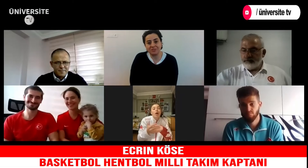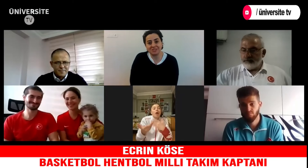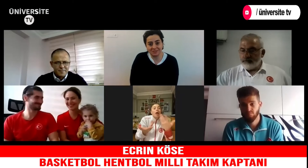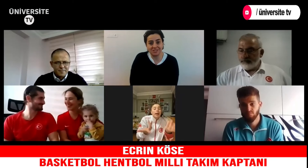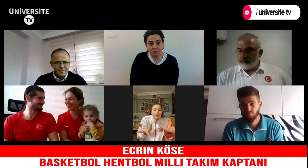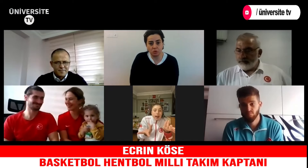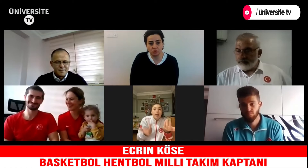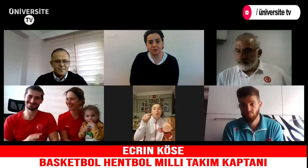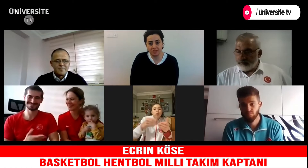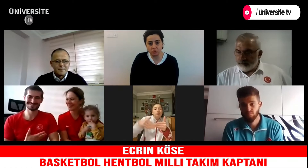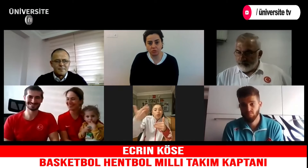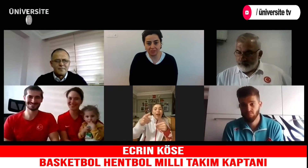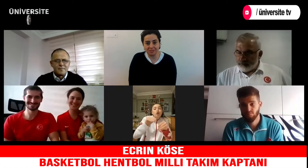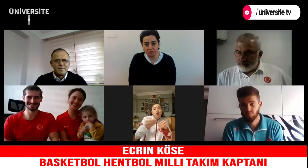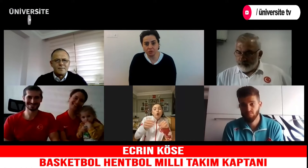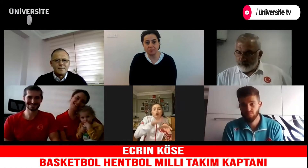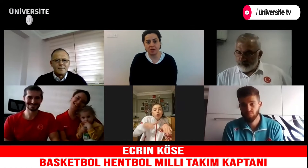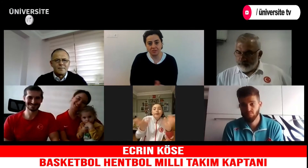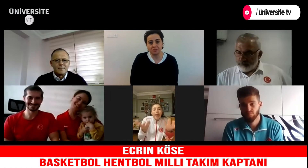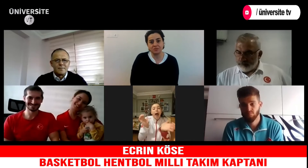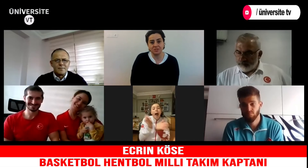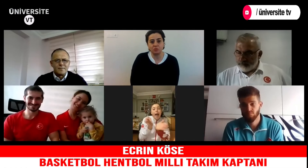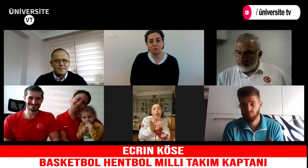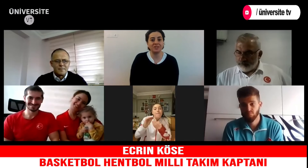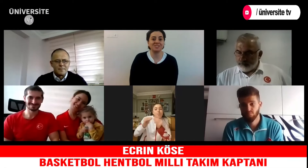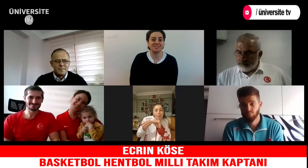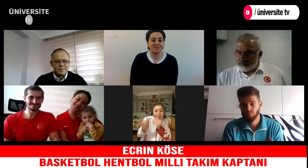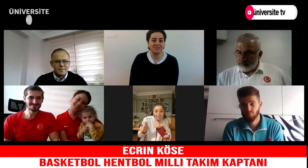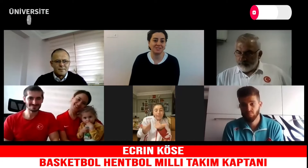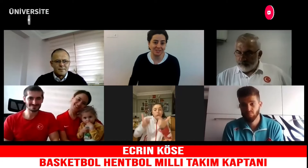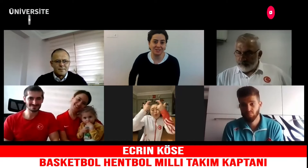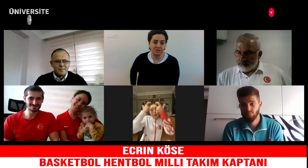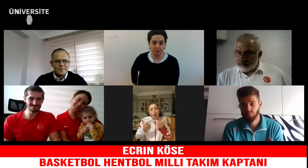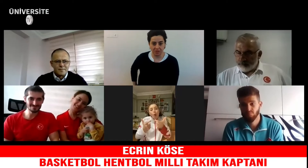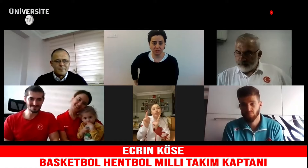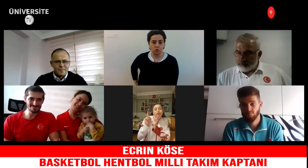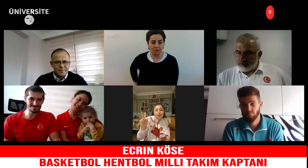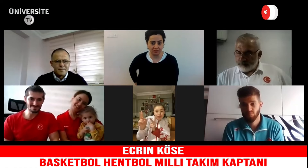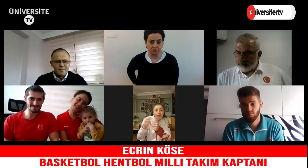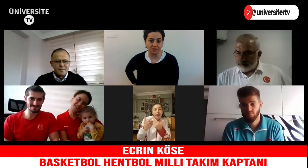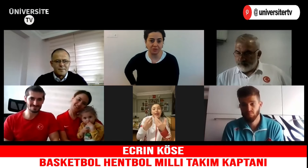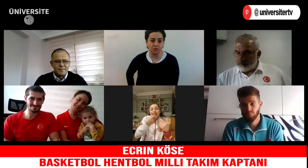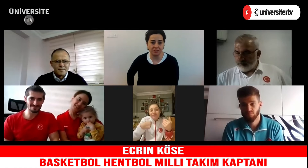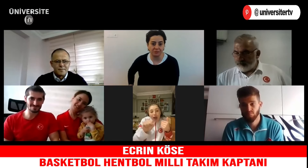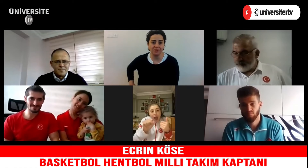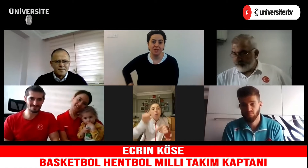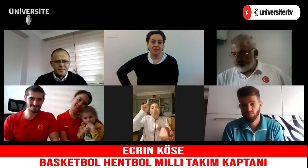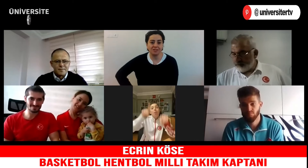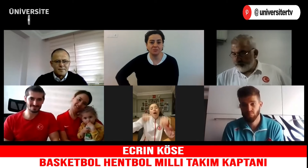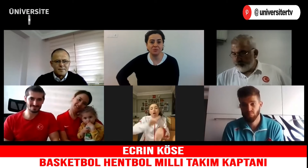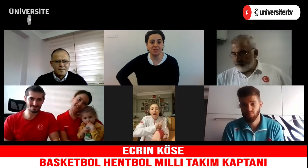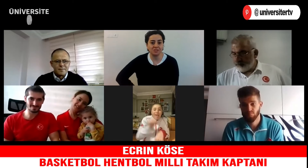milli takım olarak bir sıkıntı yaşamıyoruz. Federasyondan destek alıyoruz ama altyapıda kulüpler açısından destek almakta zorlanıyoruz. Ya da bir dünyanın